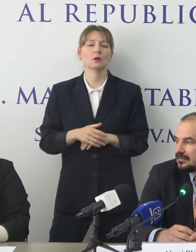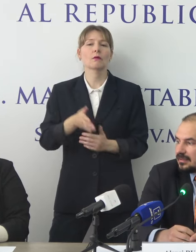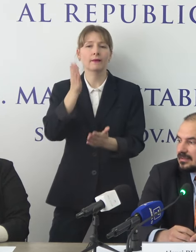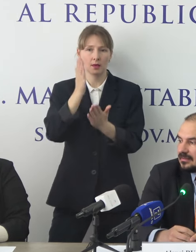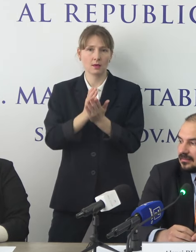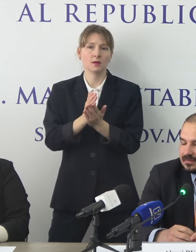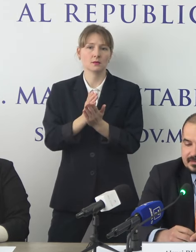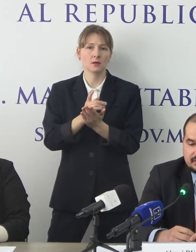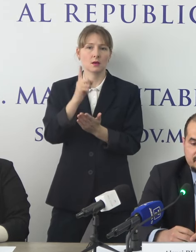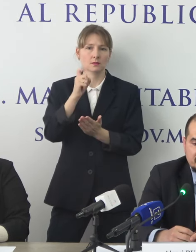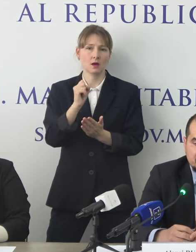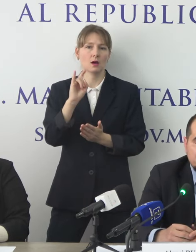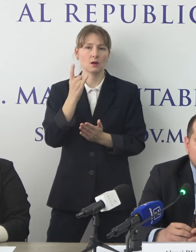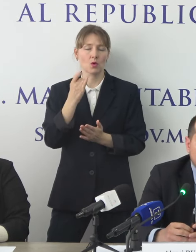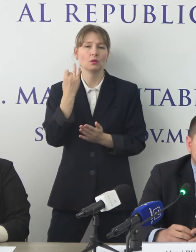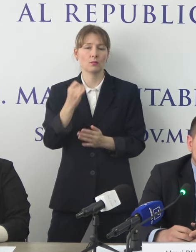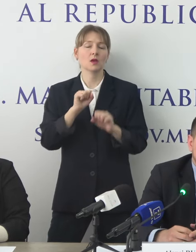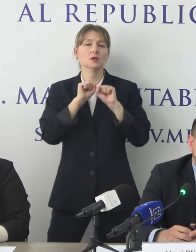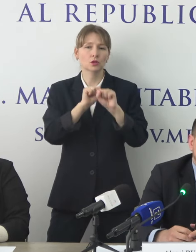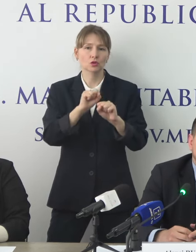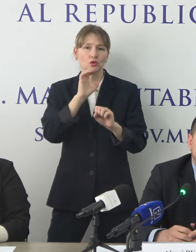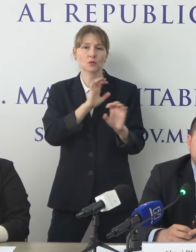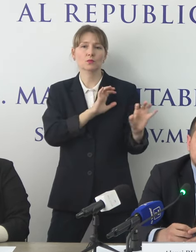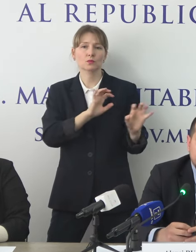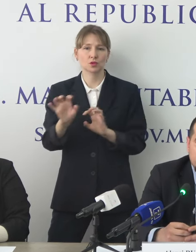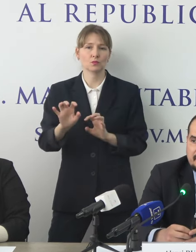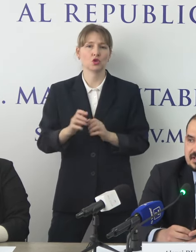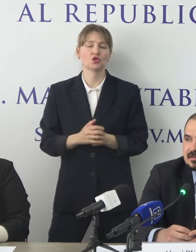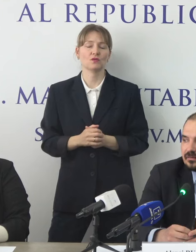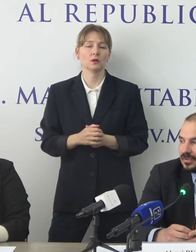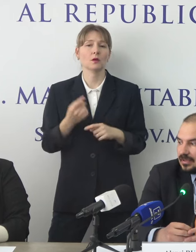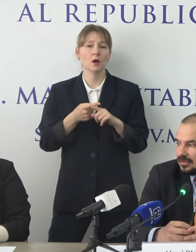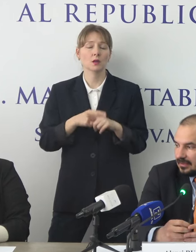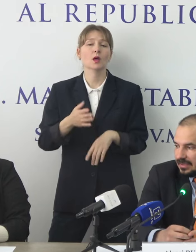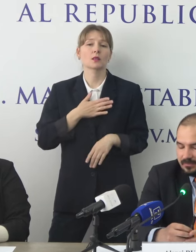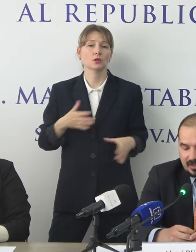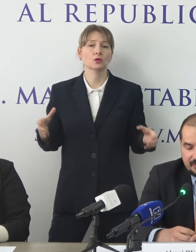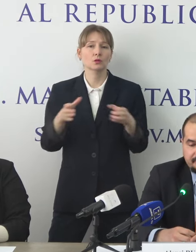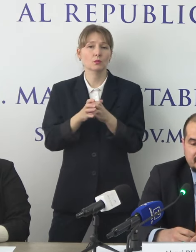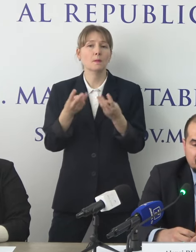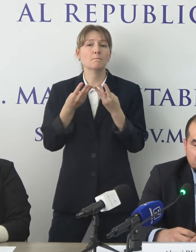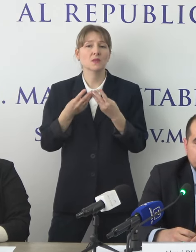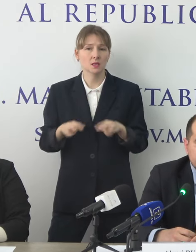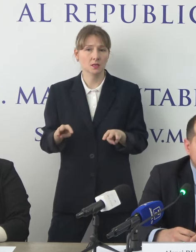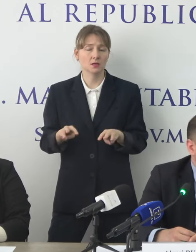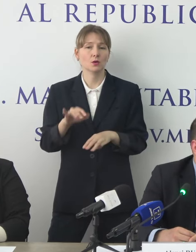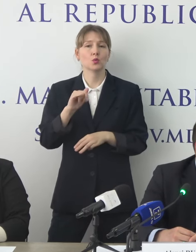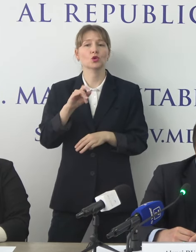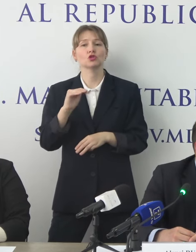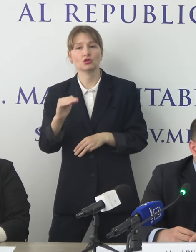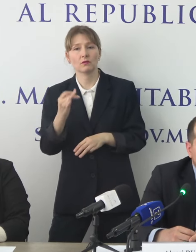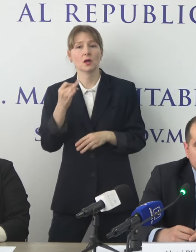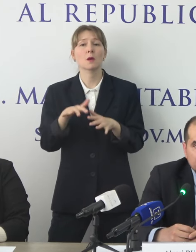spatele său și vreau să asigur că echipa Ministerului, echipa UNICEF și